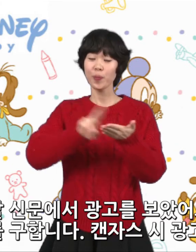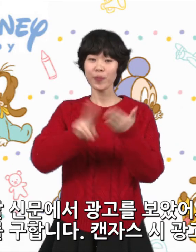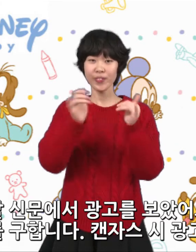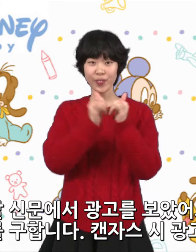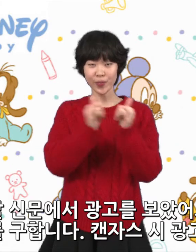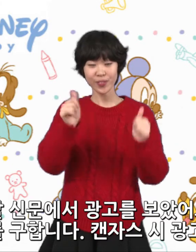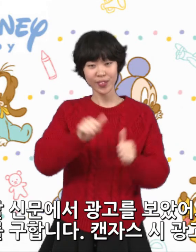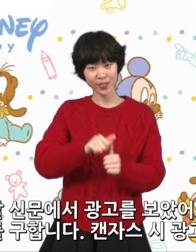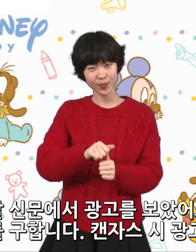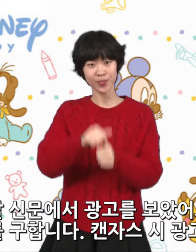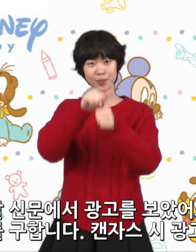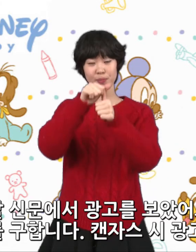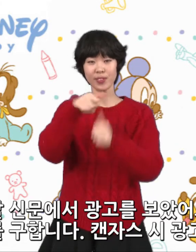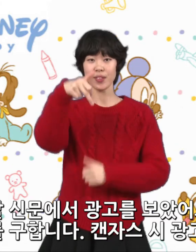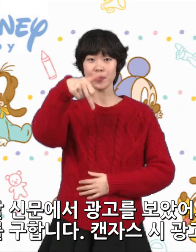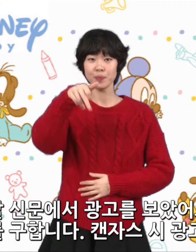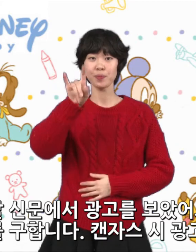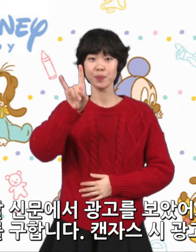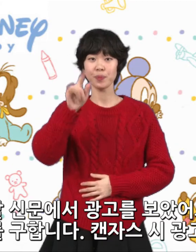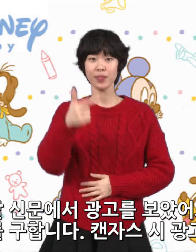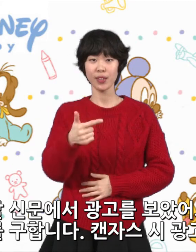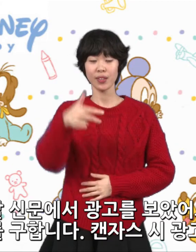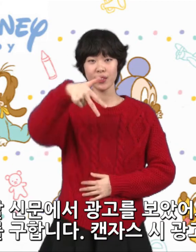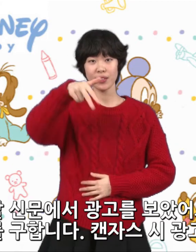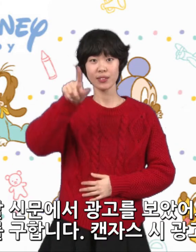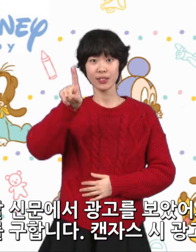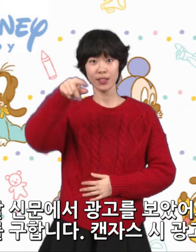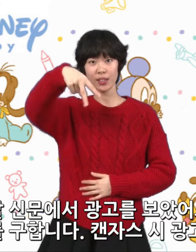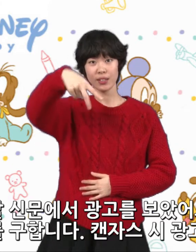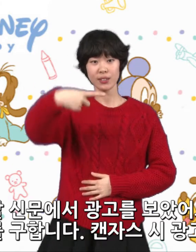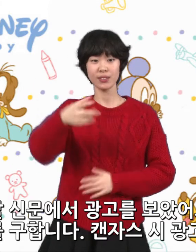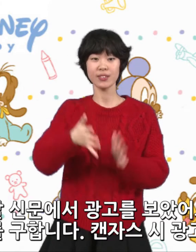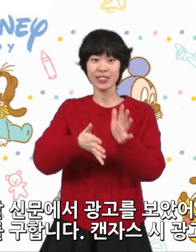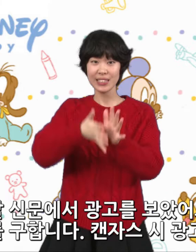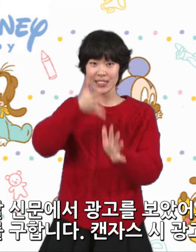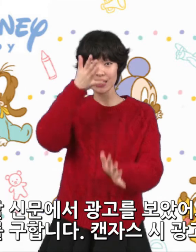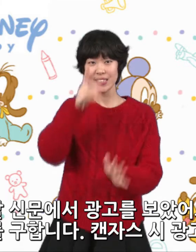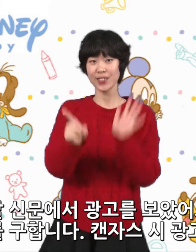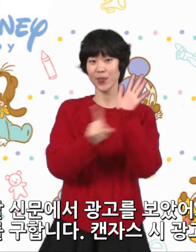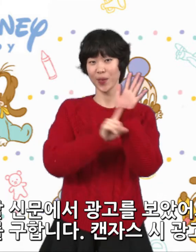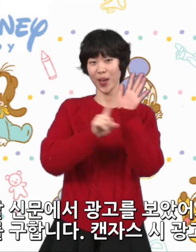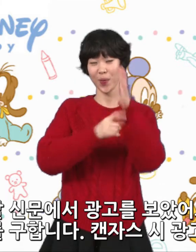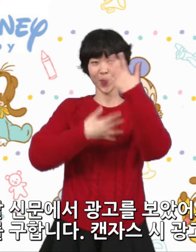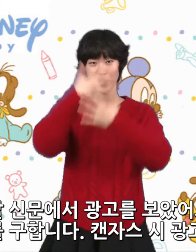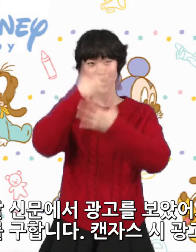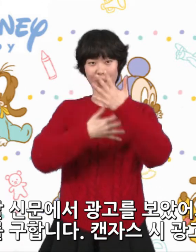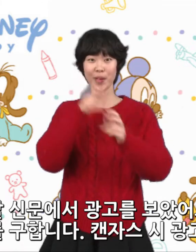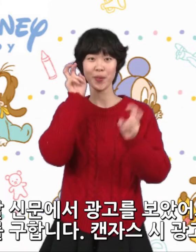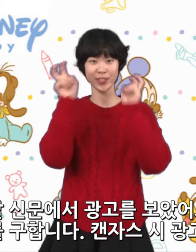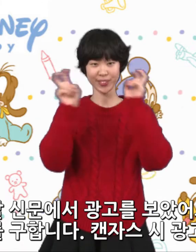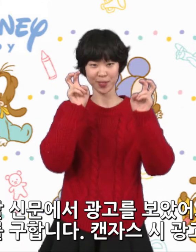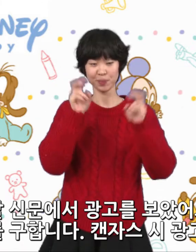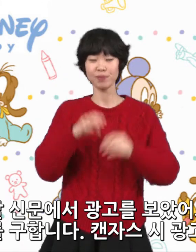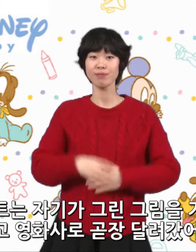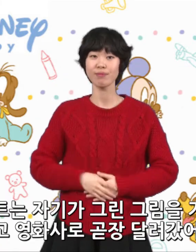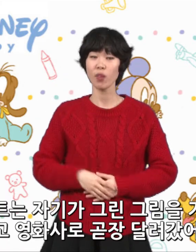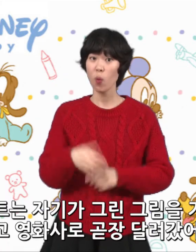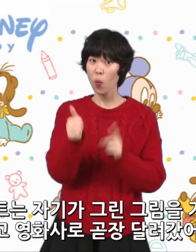구합니다. 캔자스시 광고 영화사.